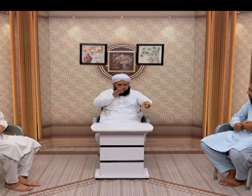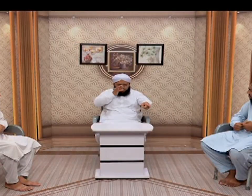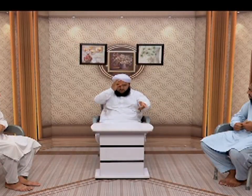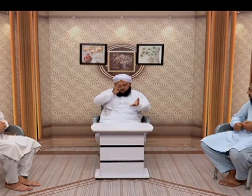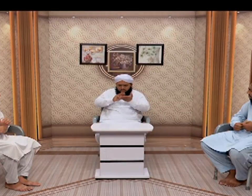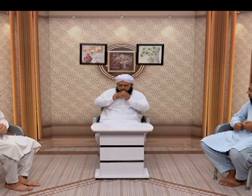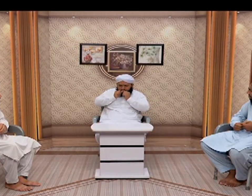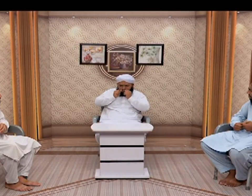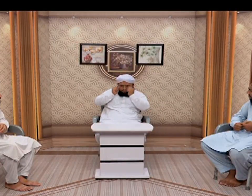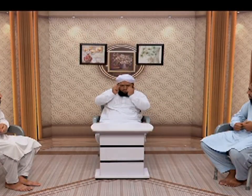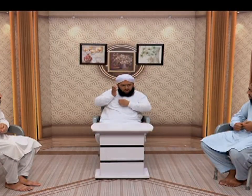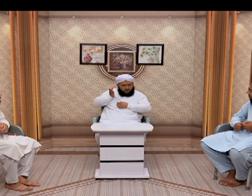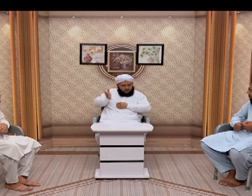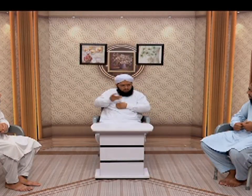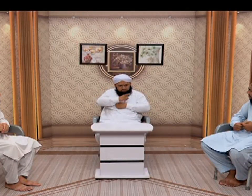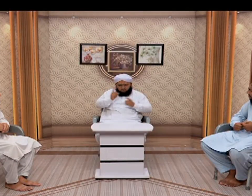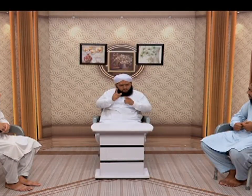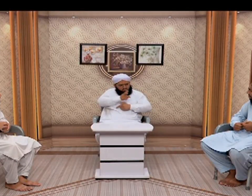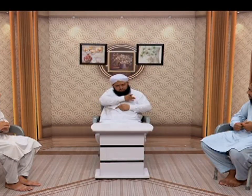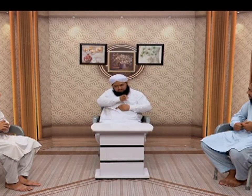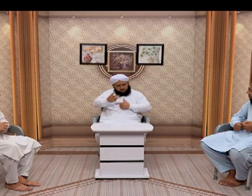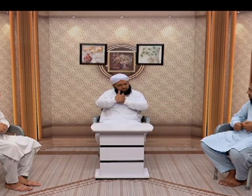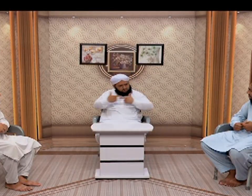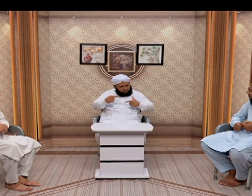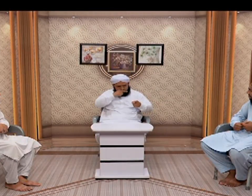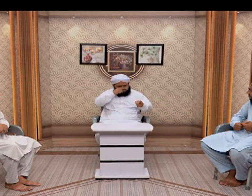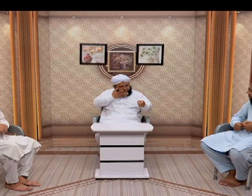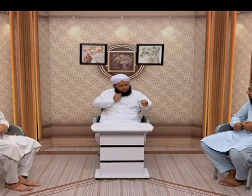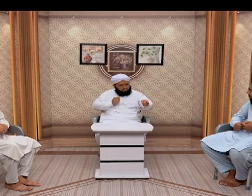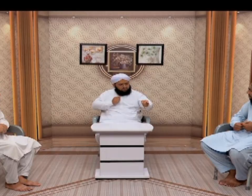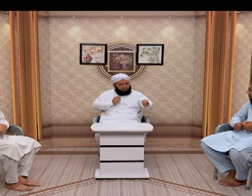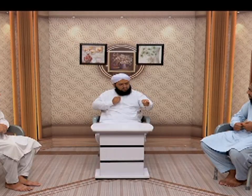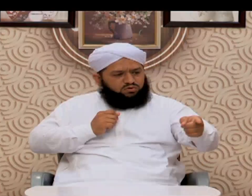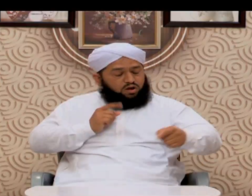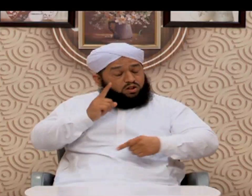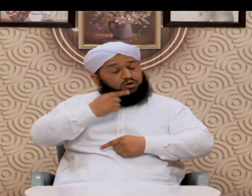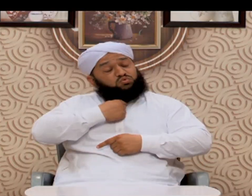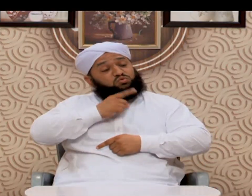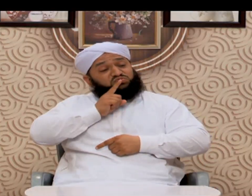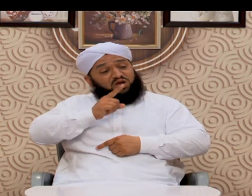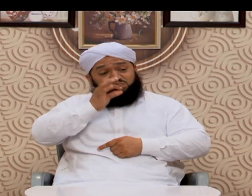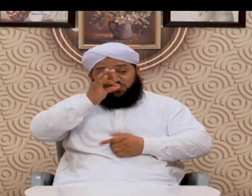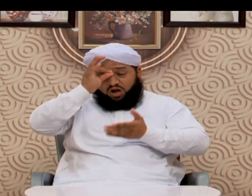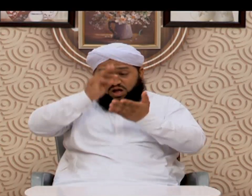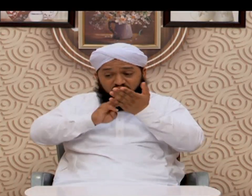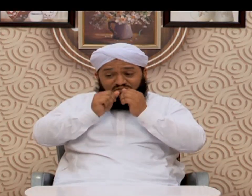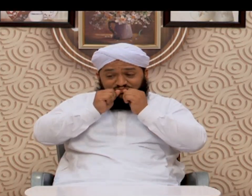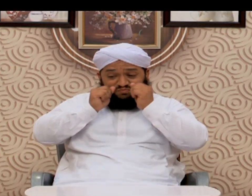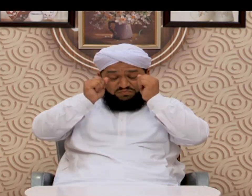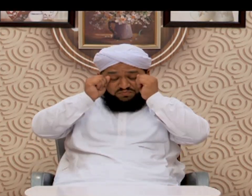کے رسول صلی اللہ علیہ وآلہ وسلم سے ایسی گستاخی کر رہا ہے۔ خدا کی قسم، اگر حضور صلی اللہ